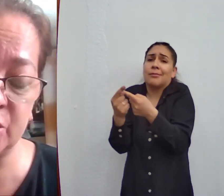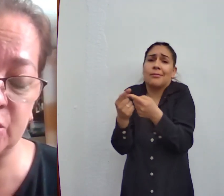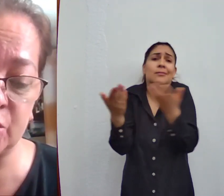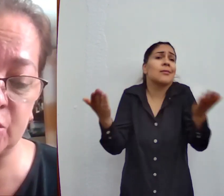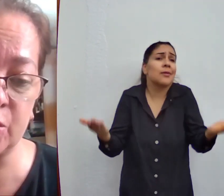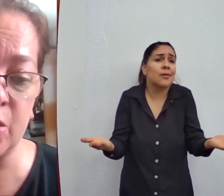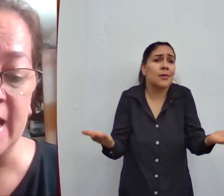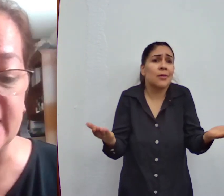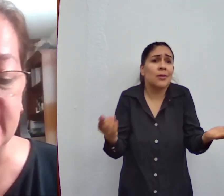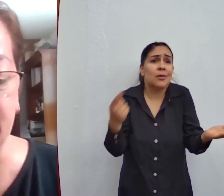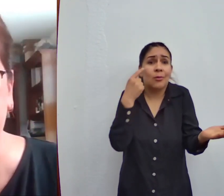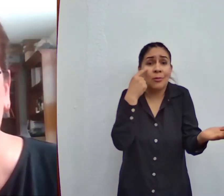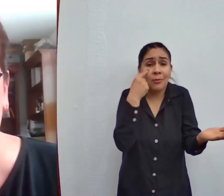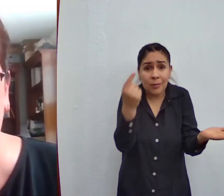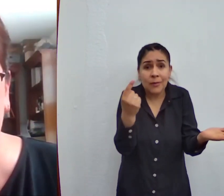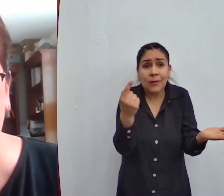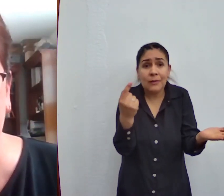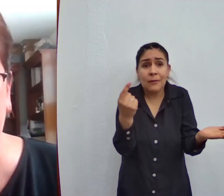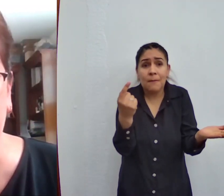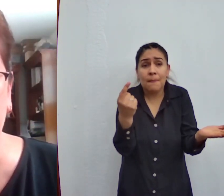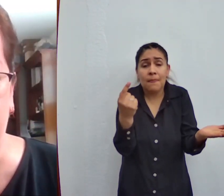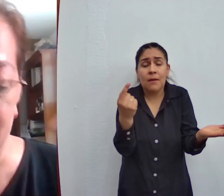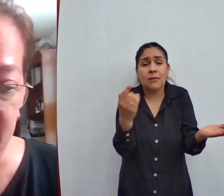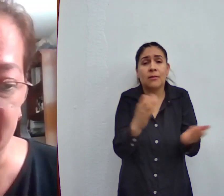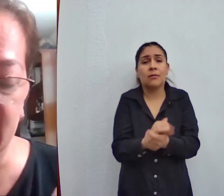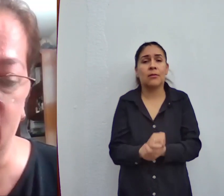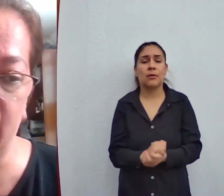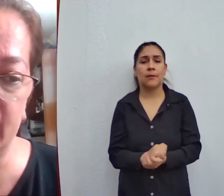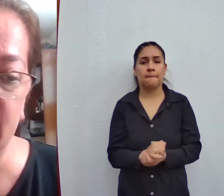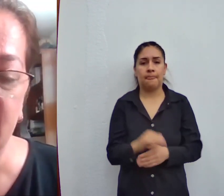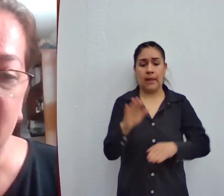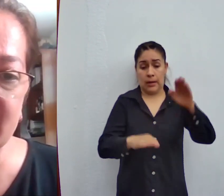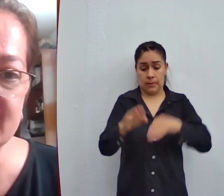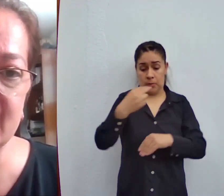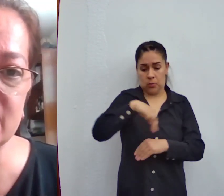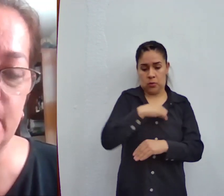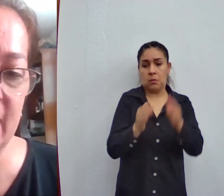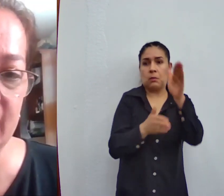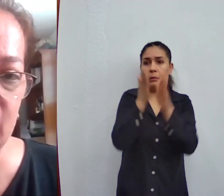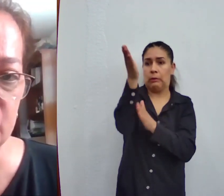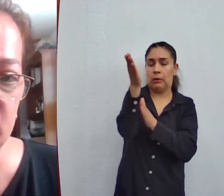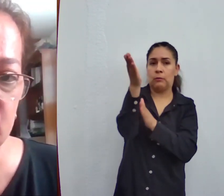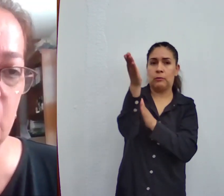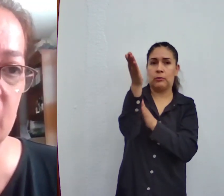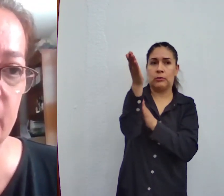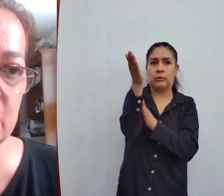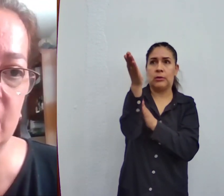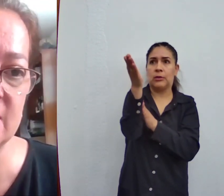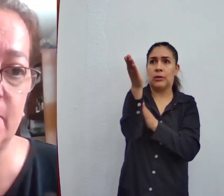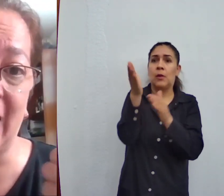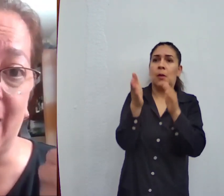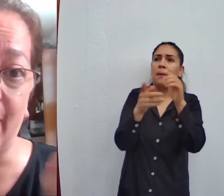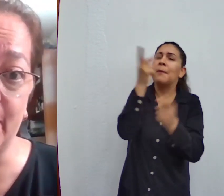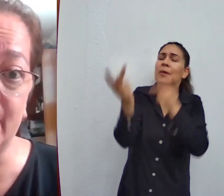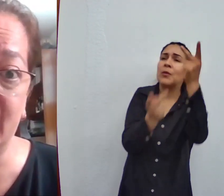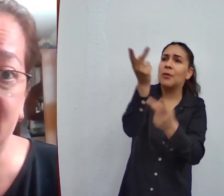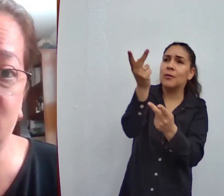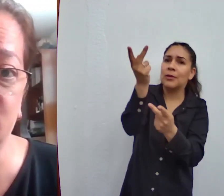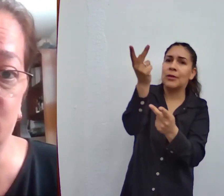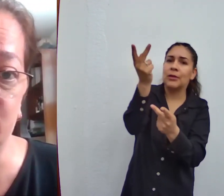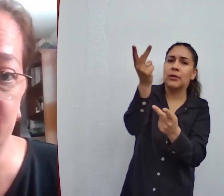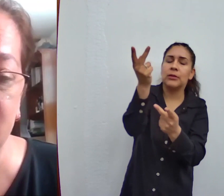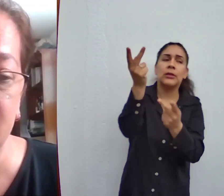instituto y vas y pides una cita en los URIs de Naucalpan, hay lista de espera de 450 personas para la